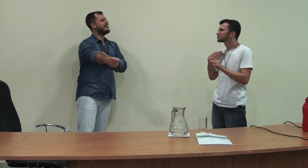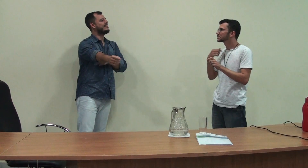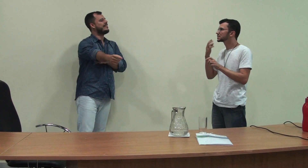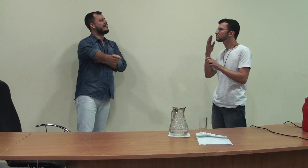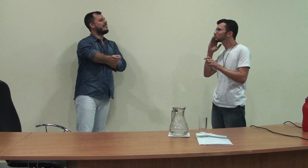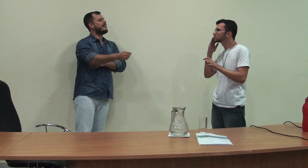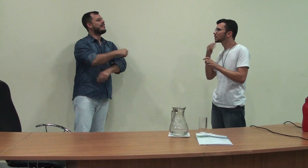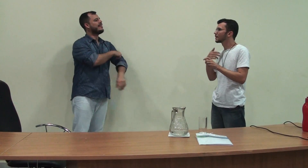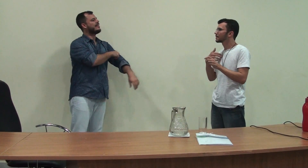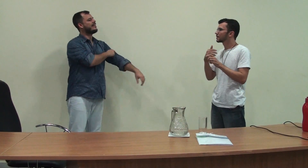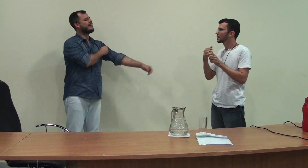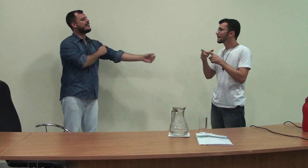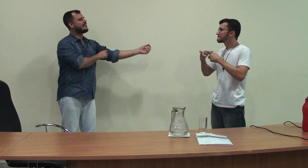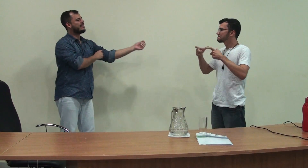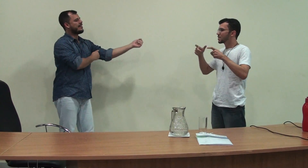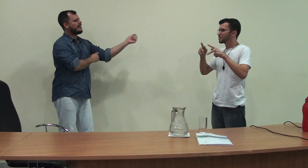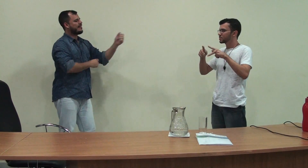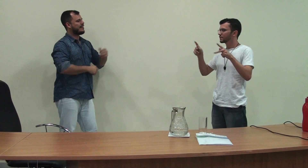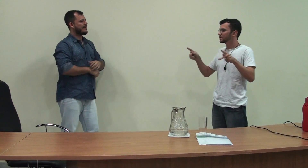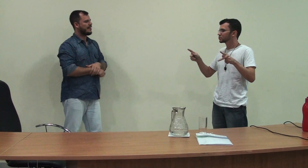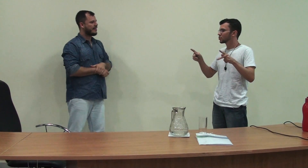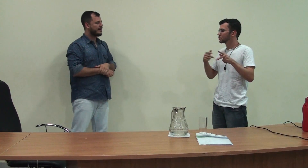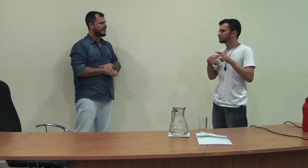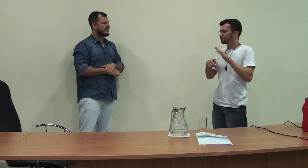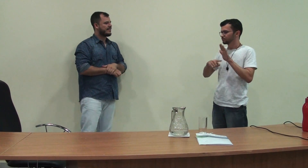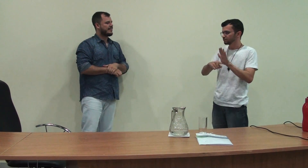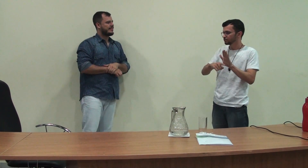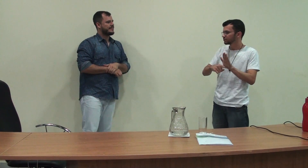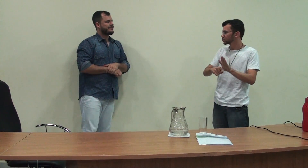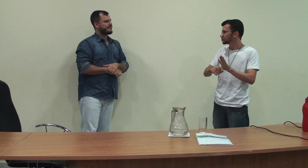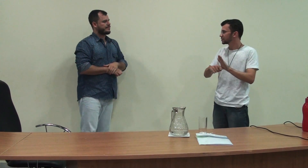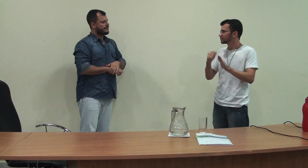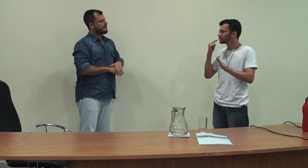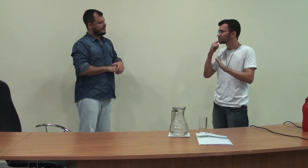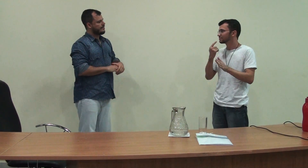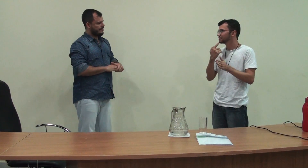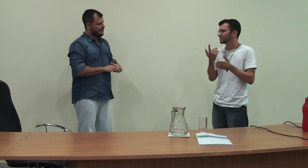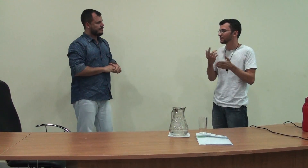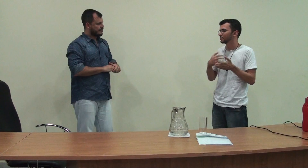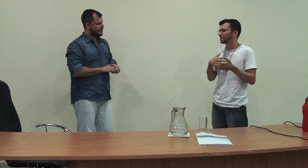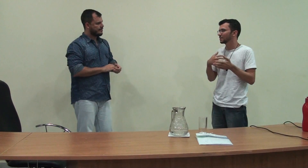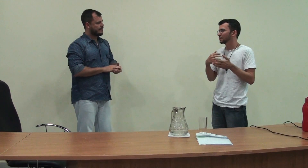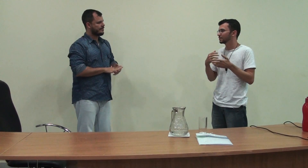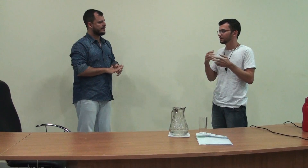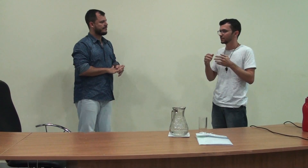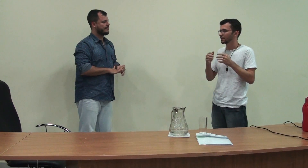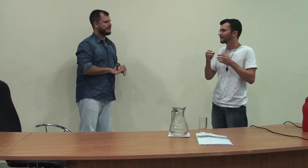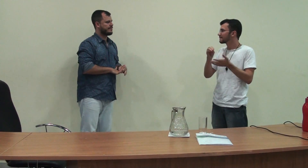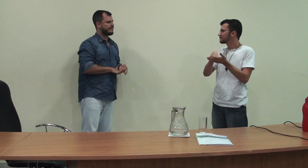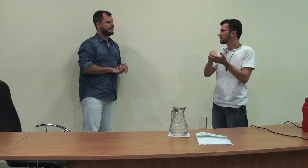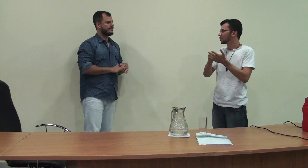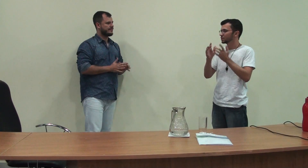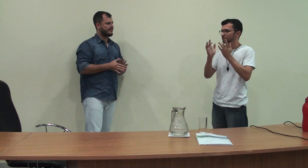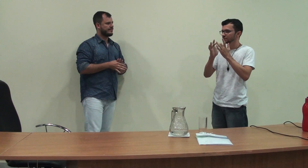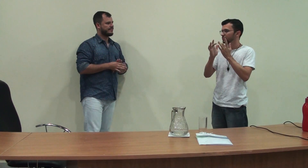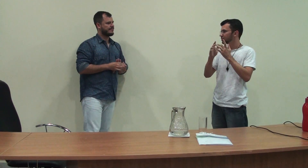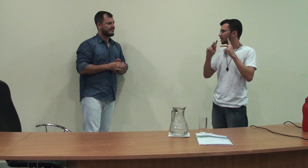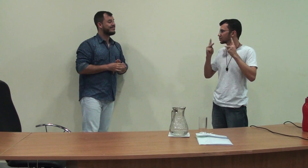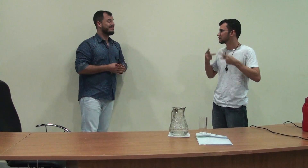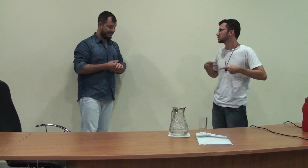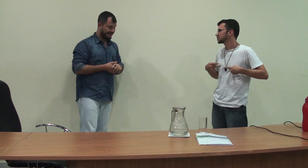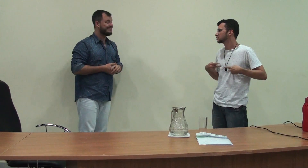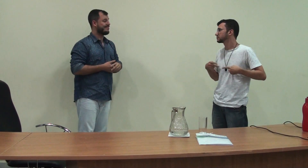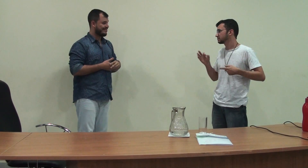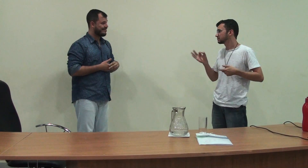Eu acho. Eu entendi com clareza. A maioria dos professores, eles têm auxiliado, eles percebem, né, que eu sou